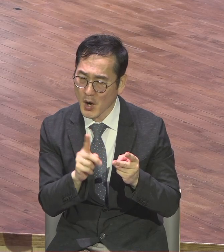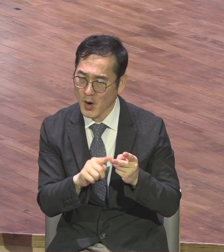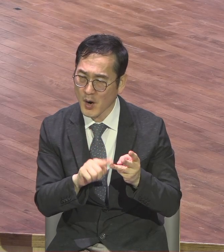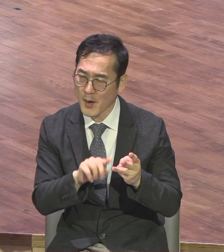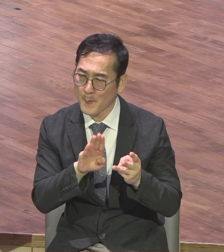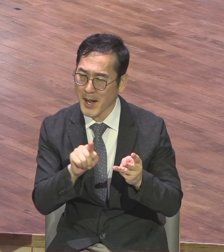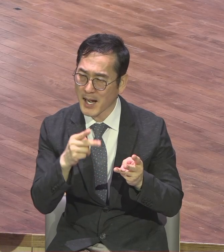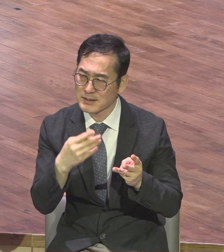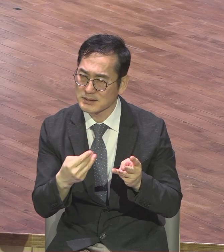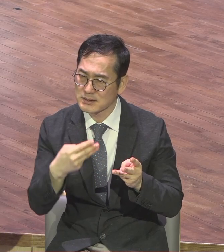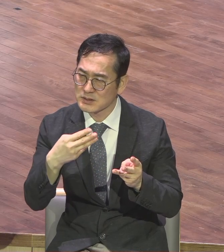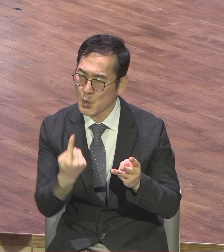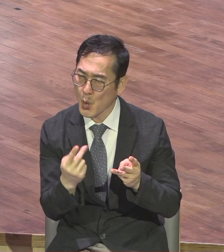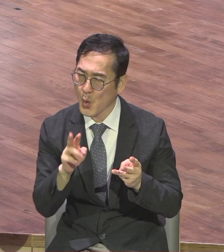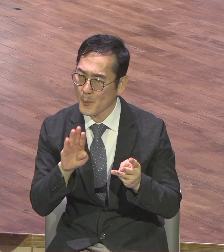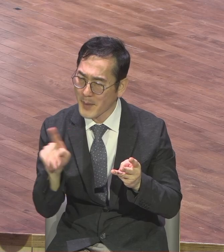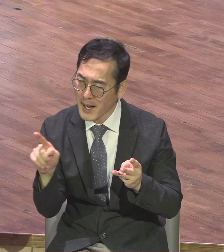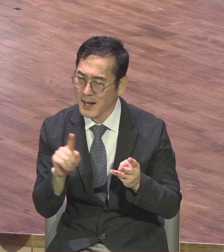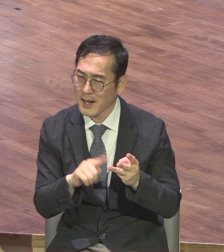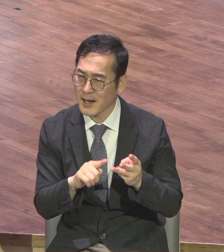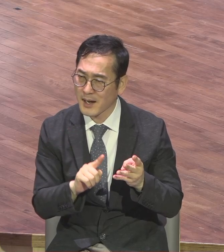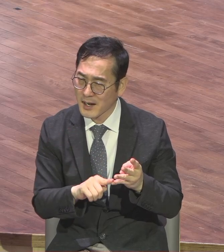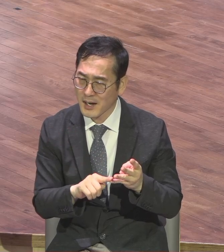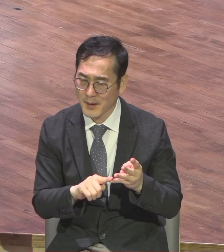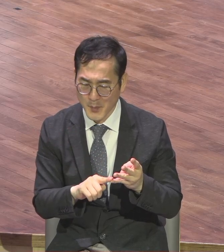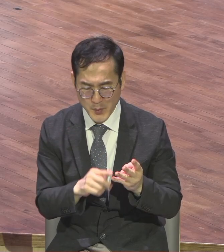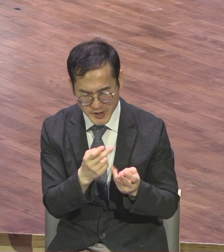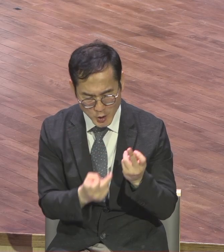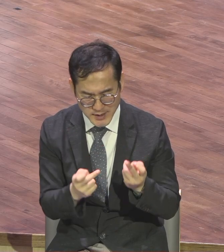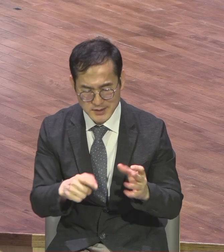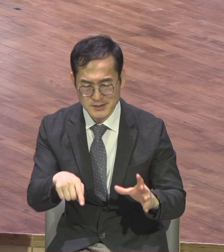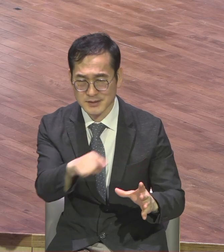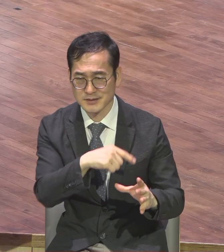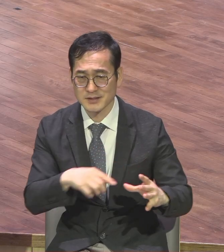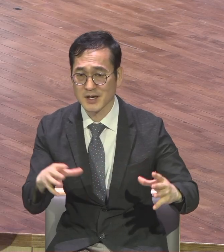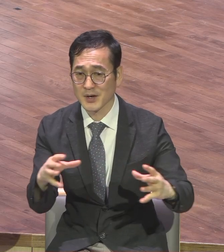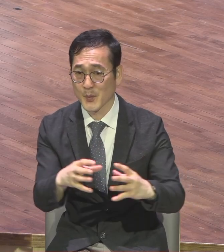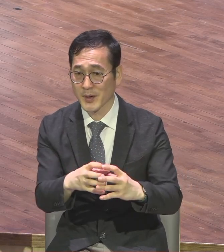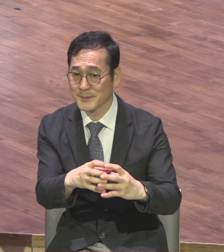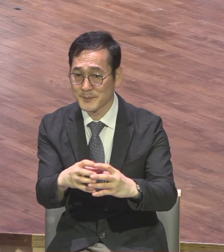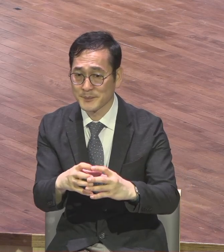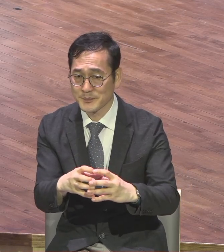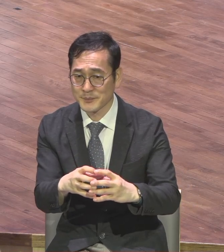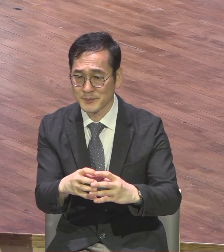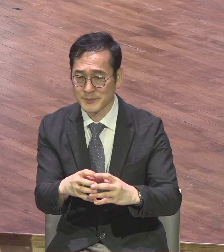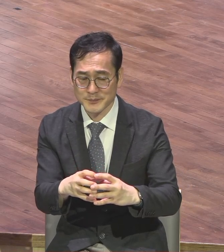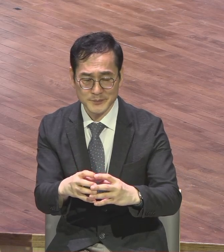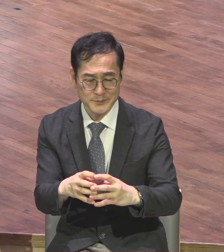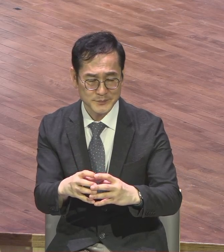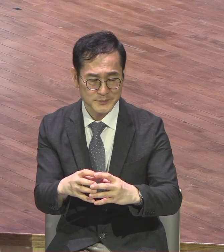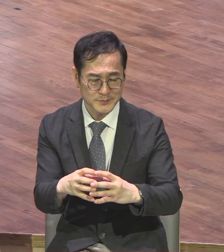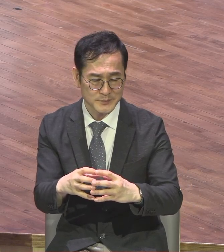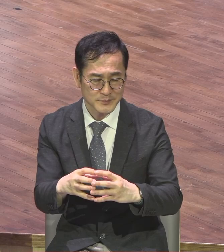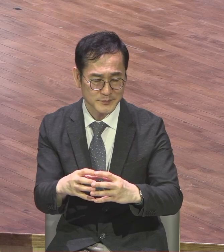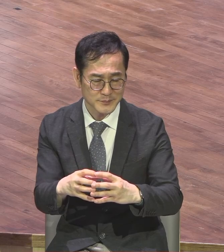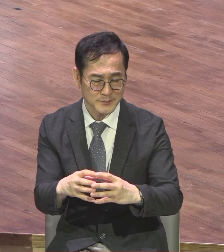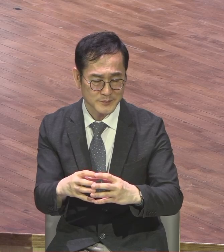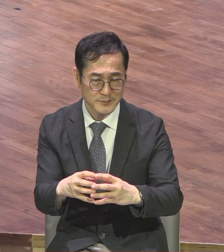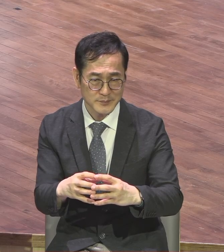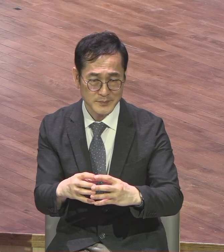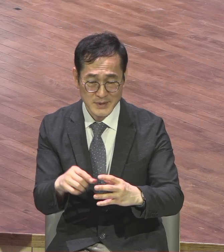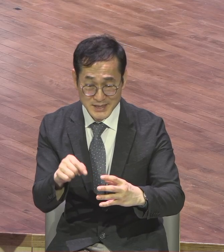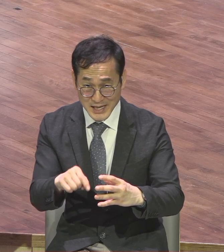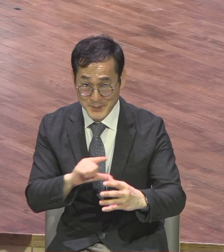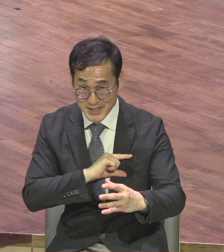바드로바와 흐마와 및 그들과 함께 있는 형제들로 이루어 있었어요. 여기서 블레곤만 빼고 다 노예 이름이에요. 노예